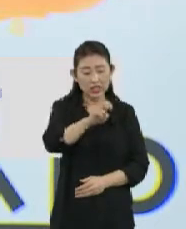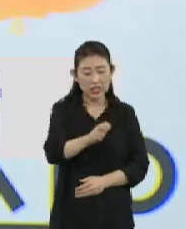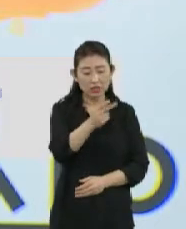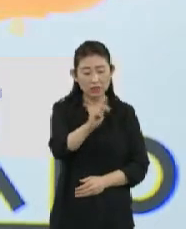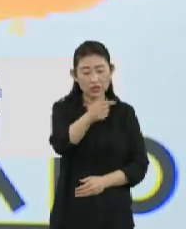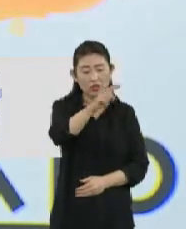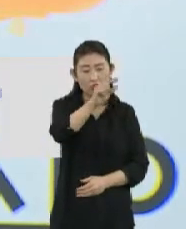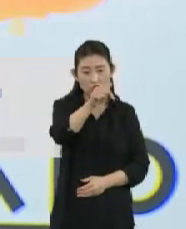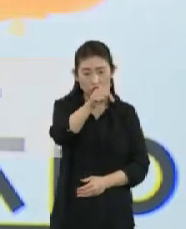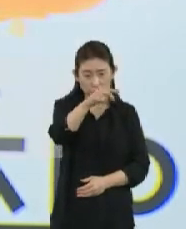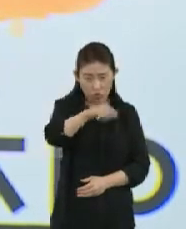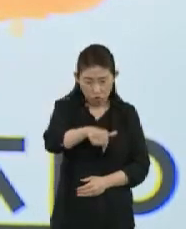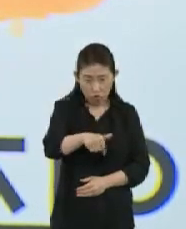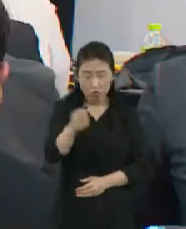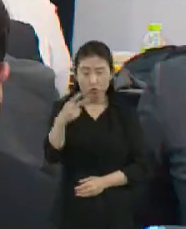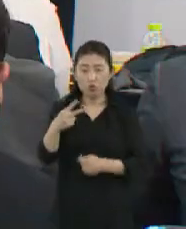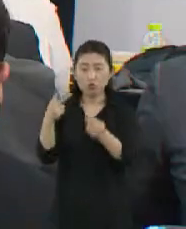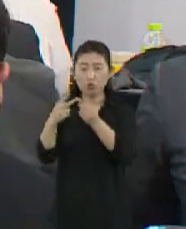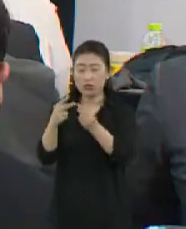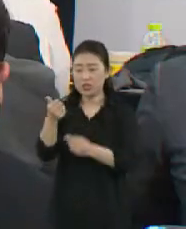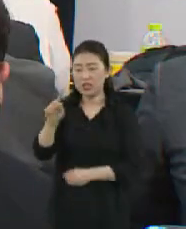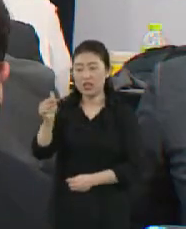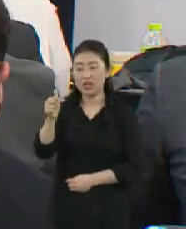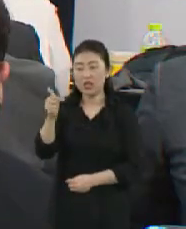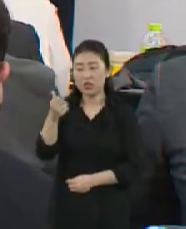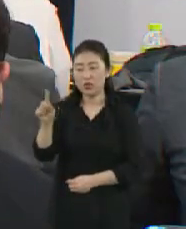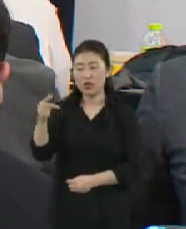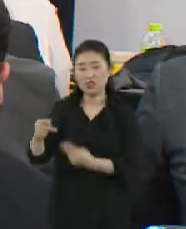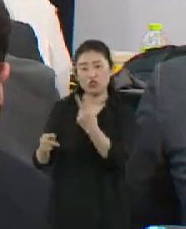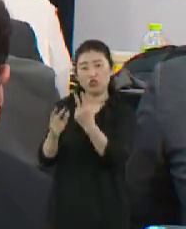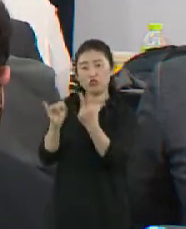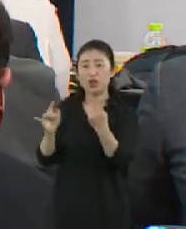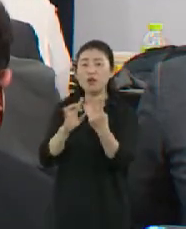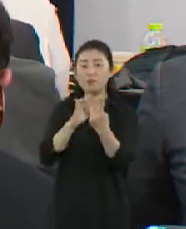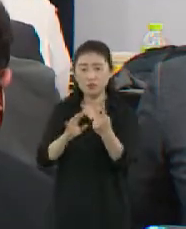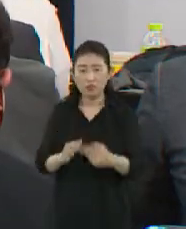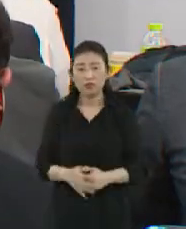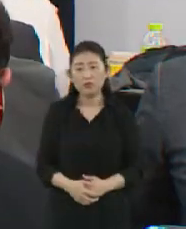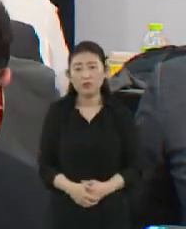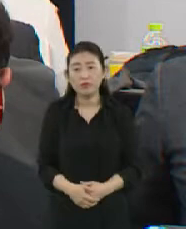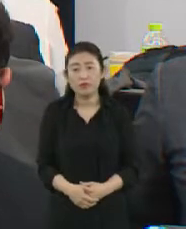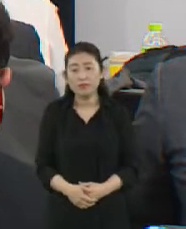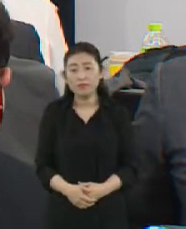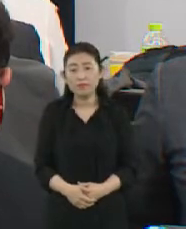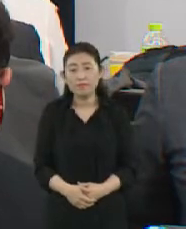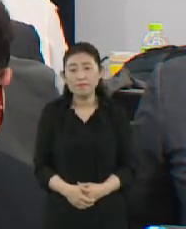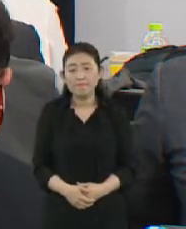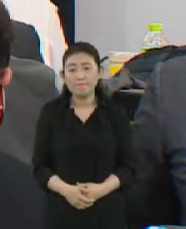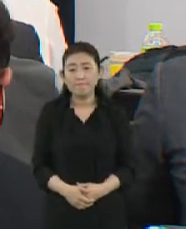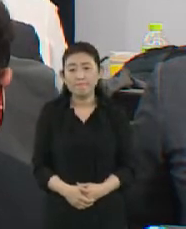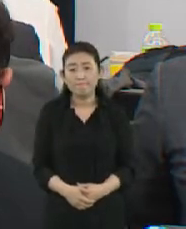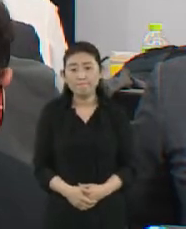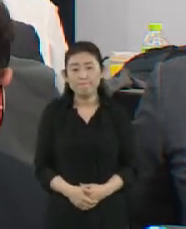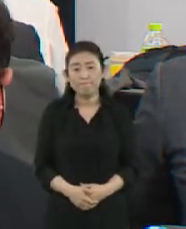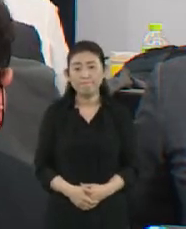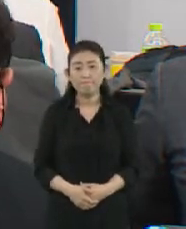여성가족부 장관 내정자와 대전 출신 1 진 환경부 장관 내정자 등 2명 입니다